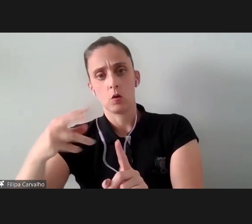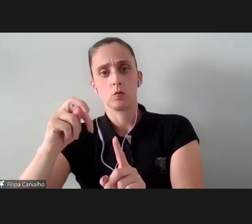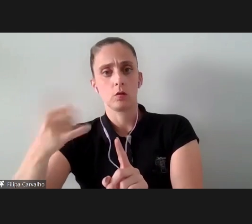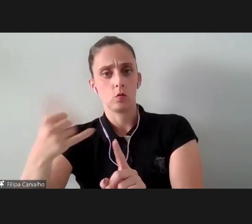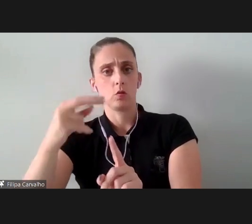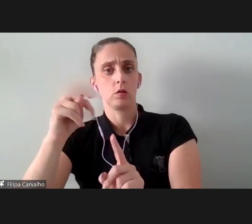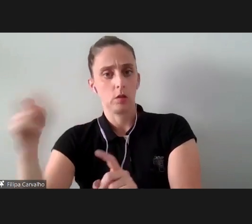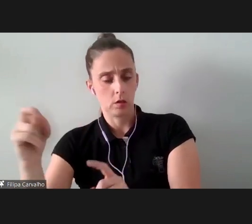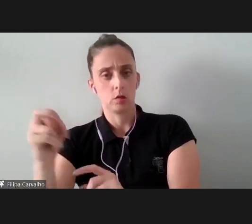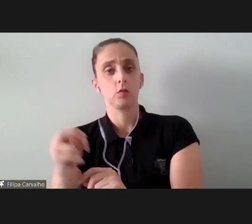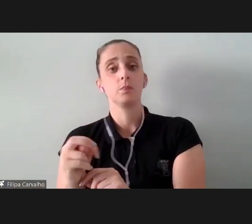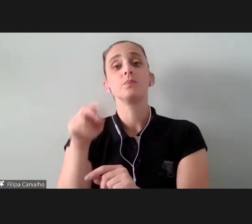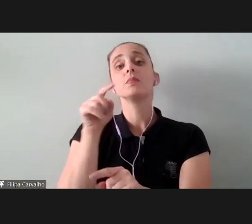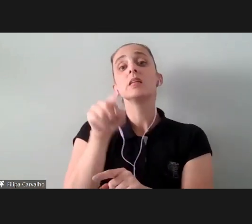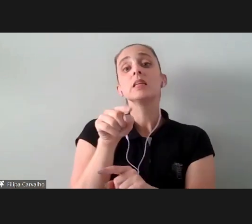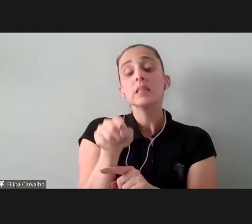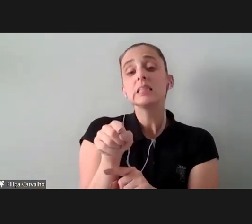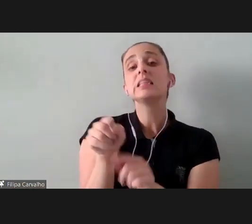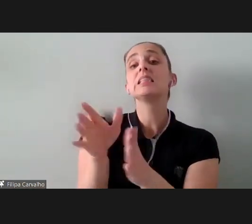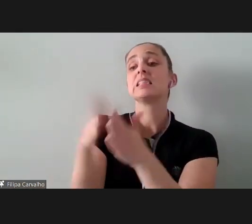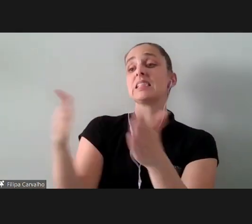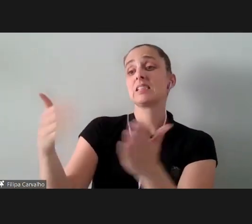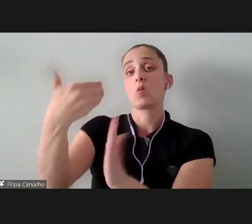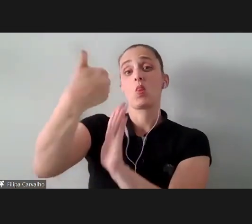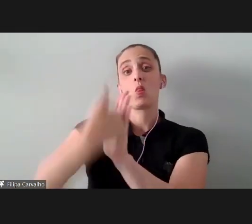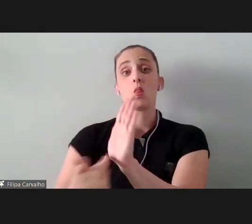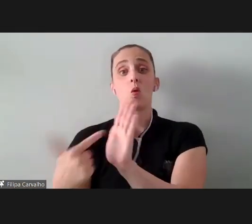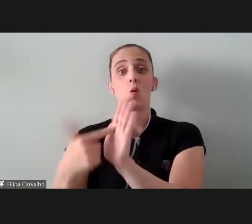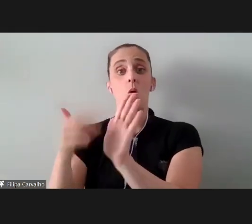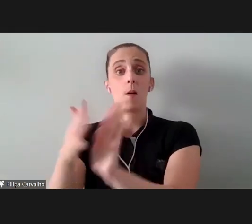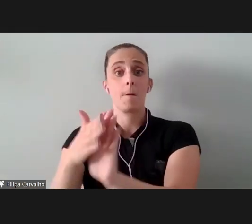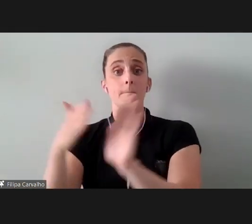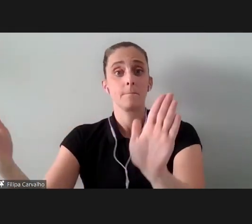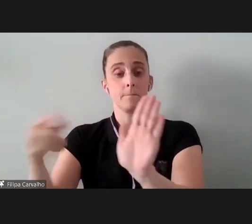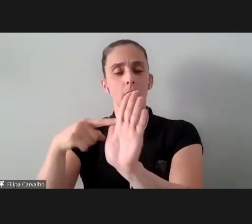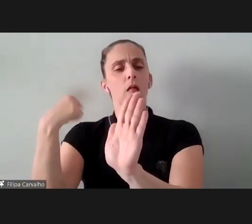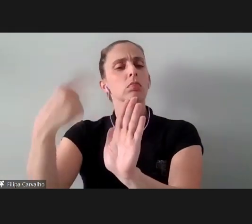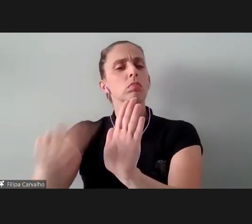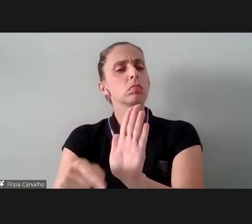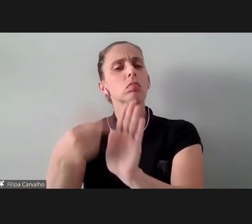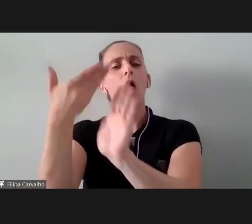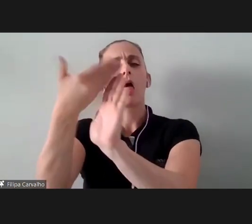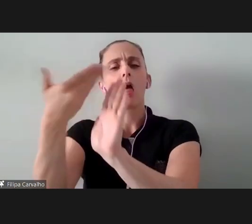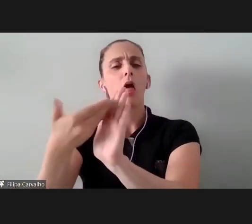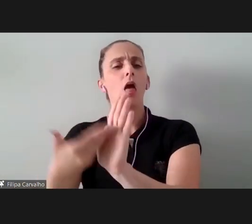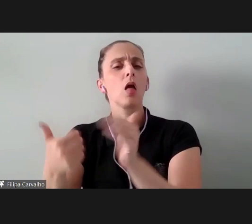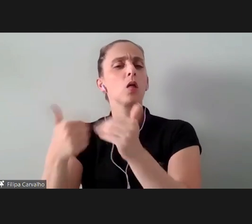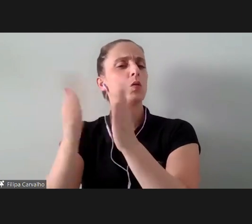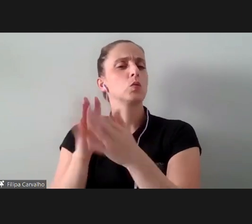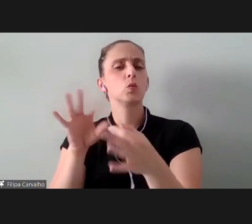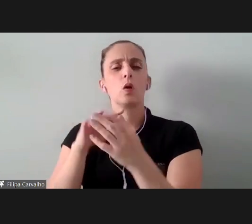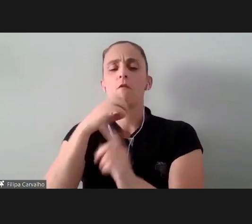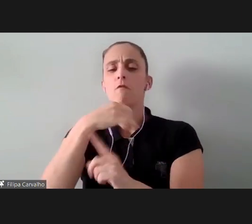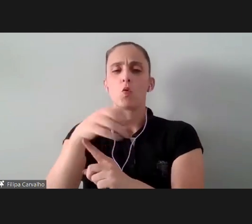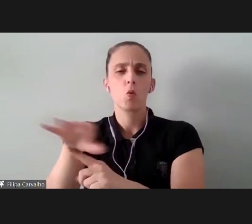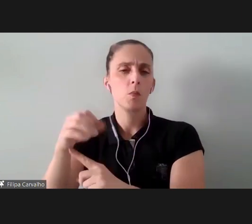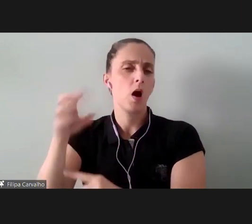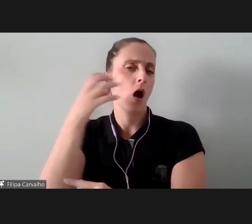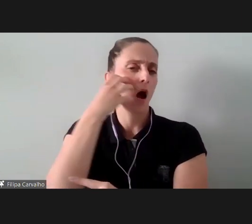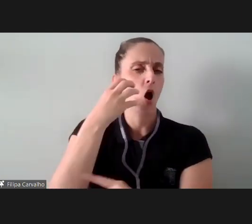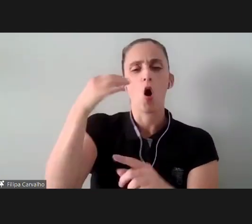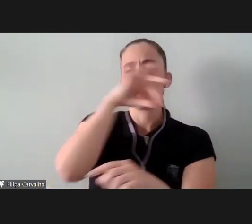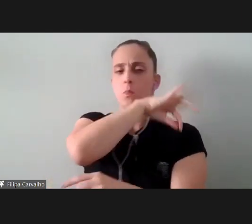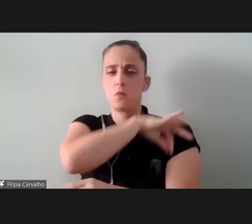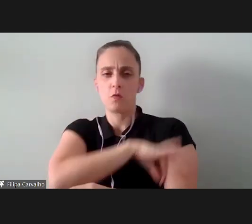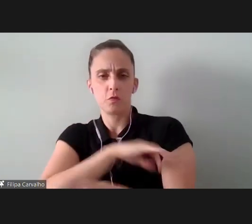Capital Humano é o documento macro que, nesta altura, apresenta todos estes no domínio da formação em Angola, a formação profissional, a